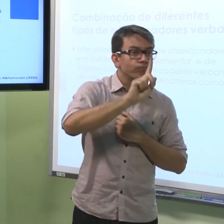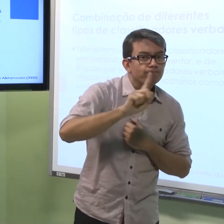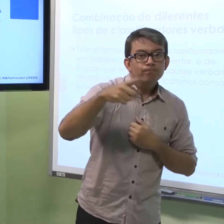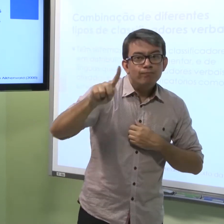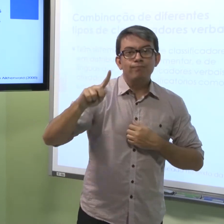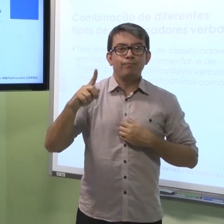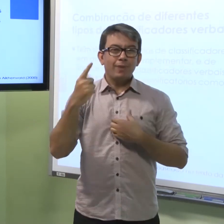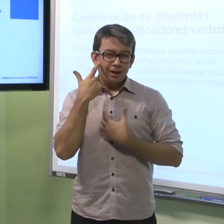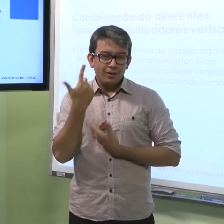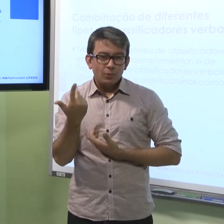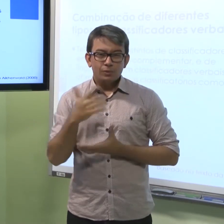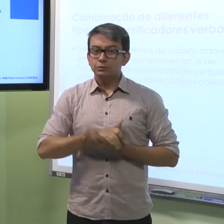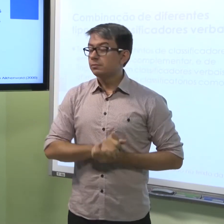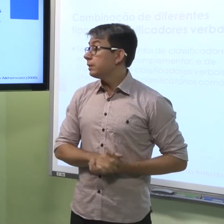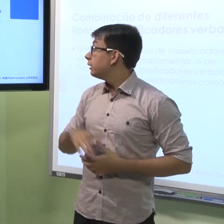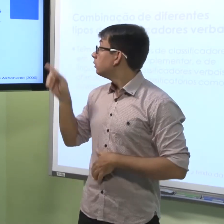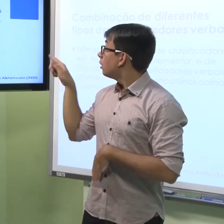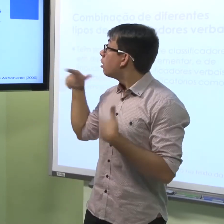de complemento.